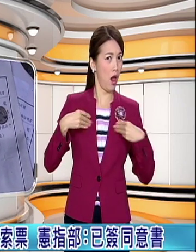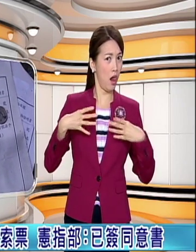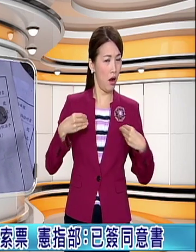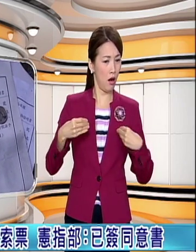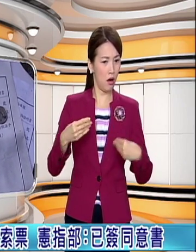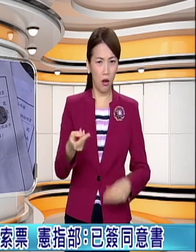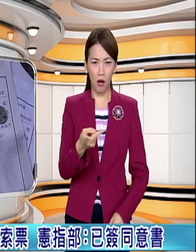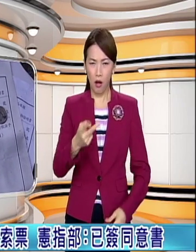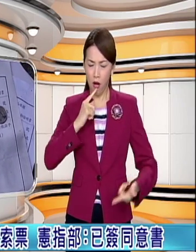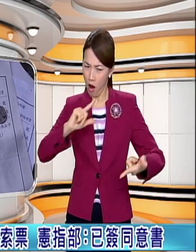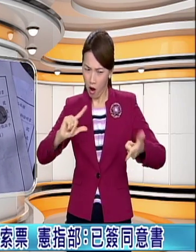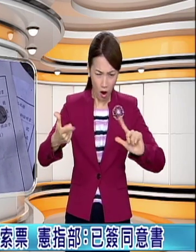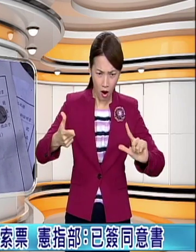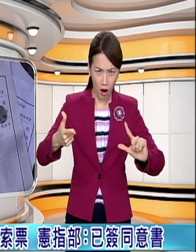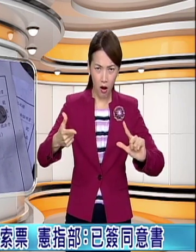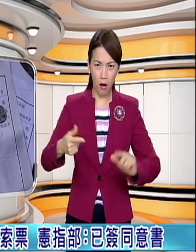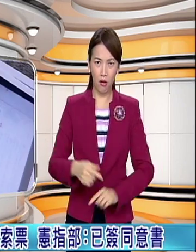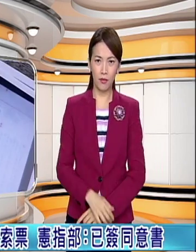文件，双方各说各话。